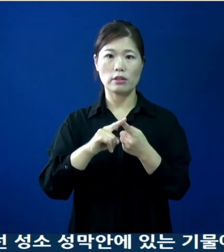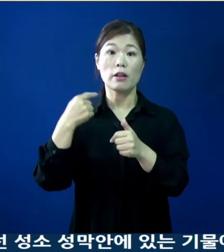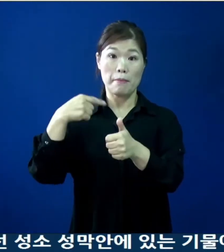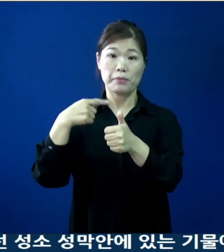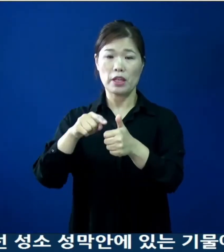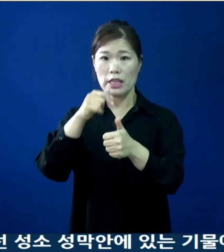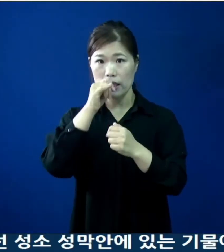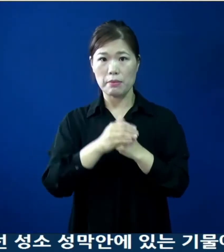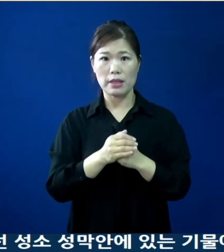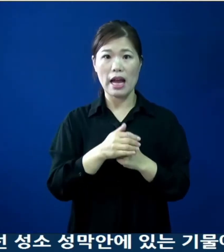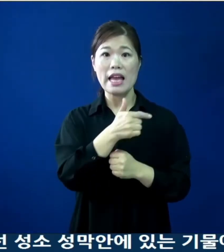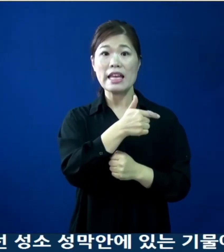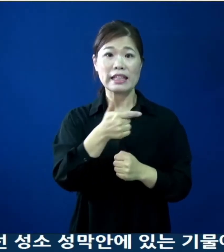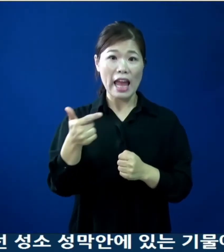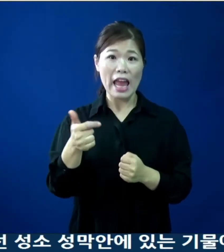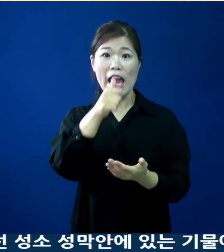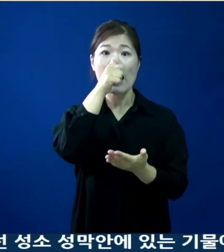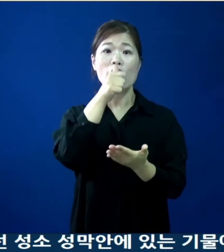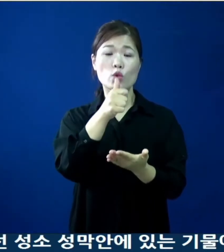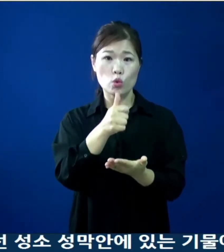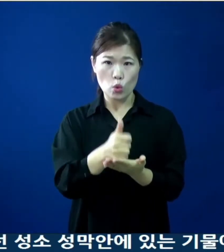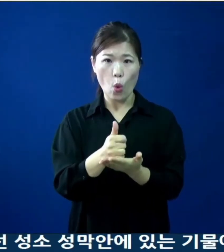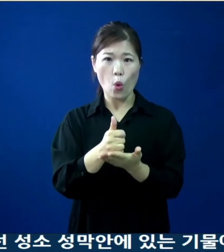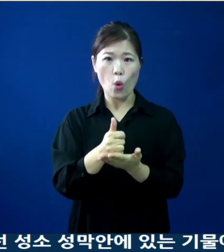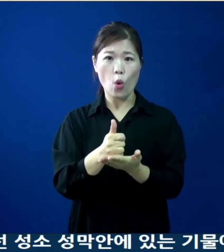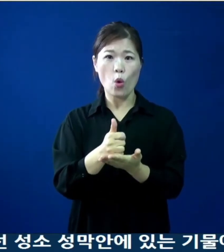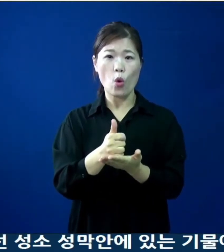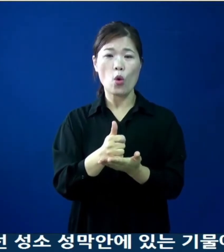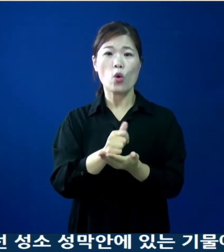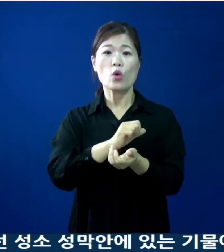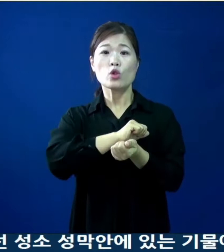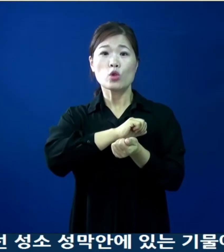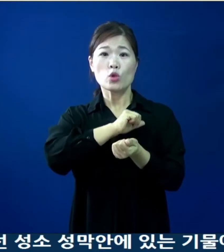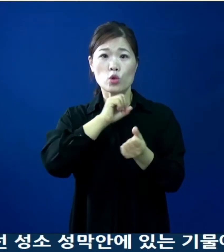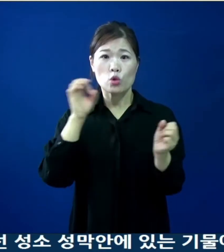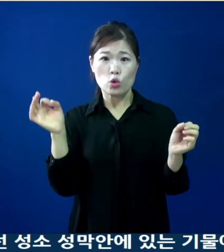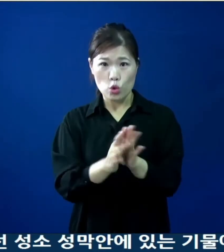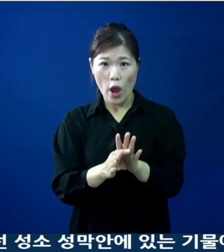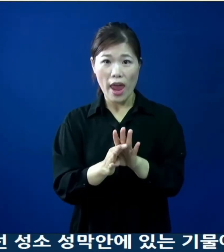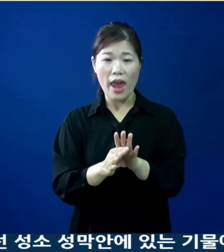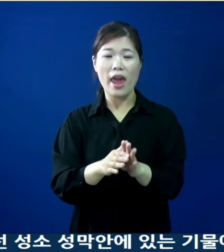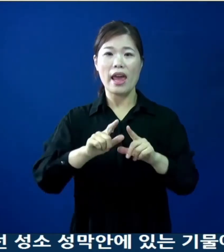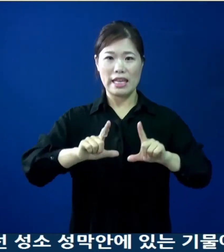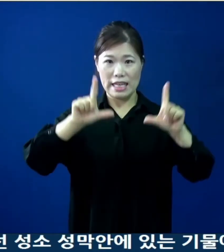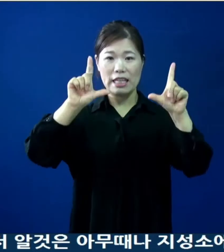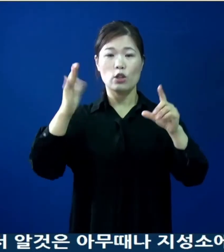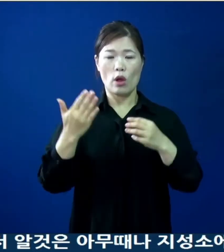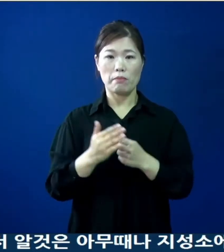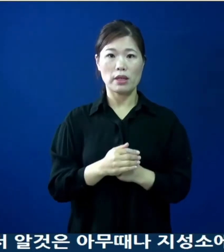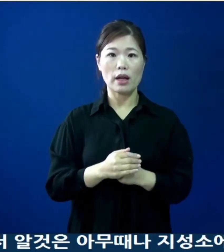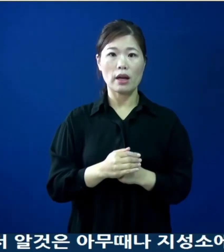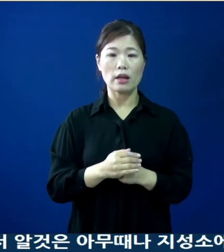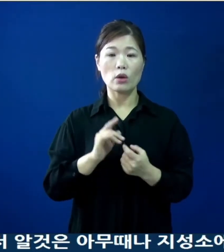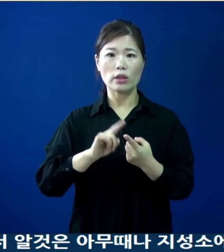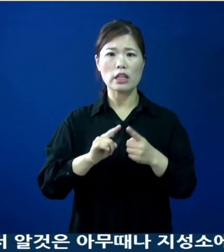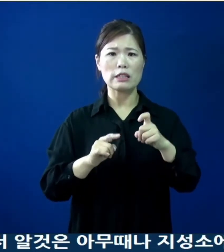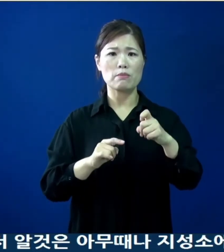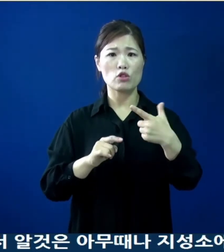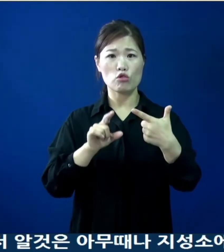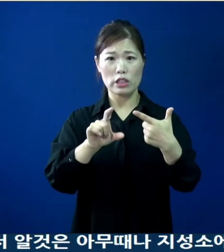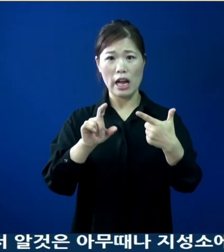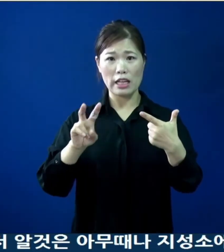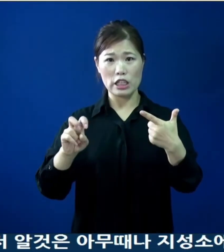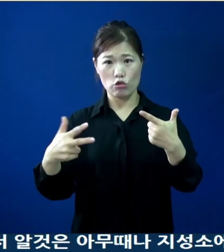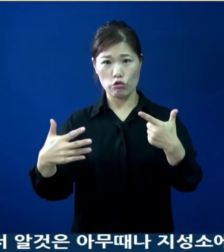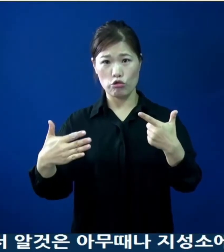그날이 대속죄일이라는 날이죠. 그날은 오늘 본문 첫 절인 29절로